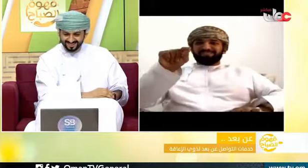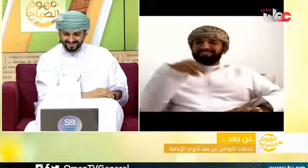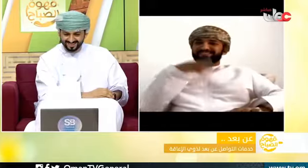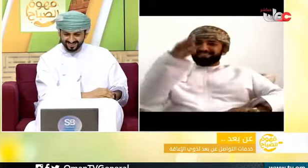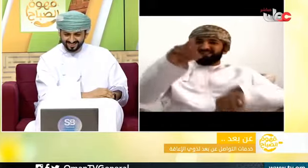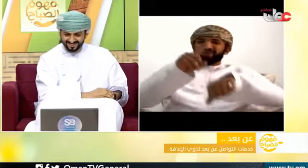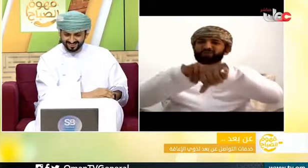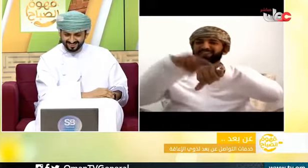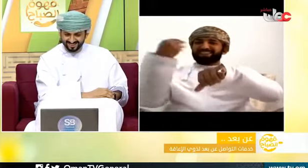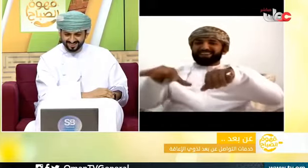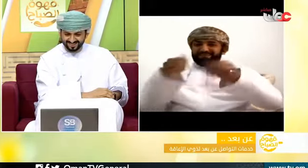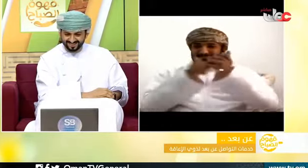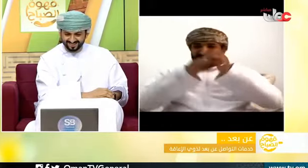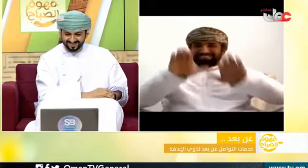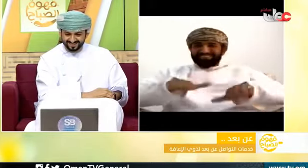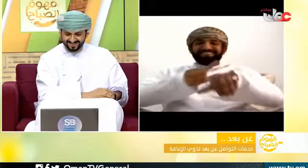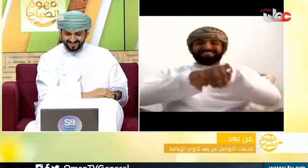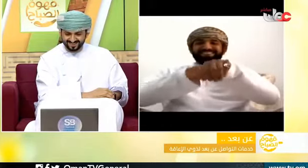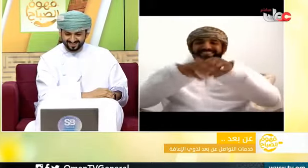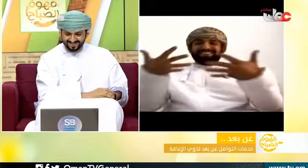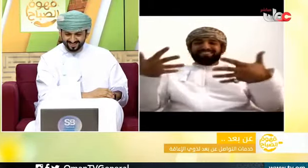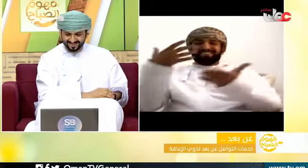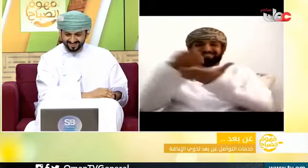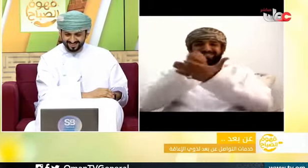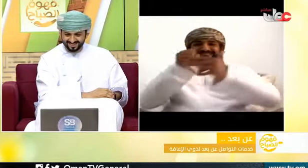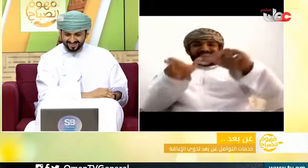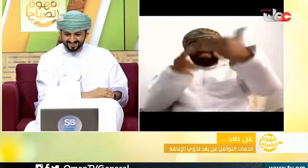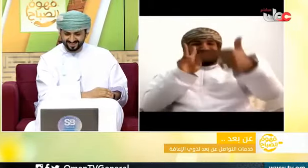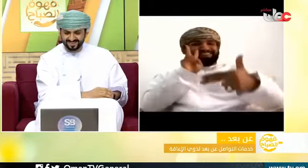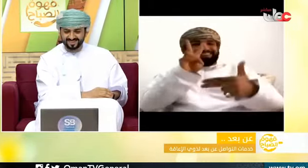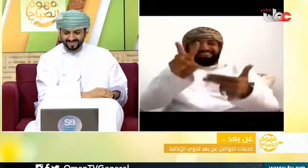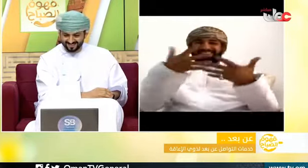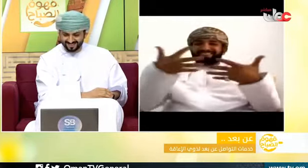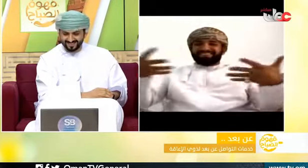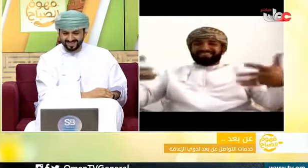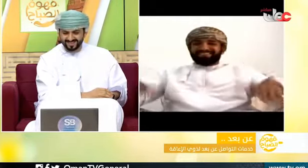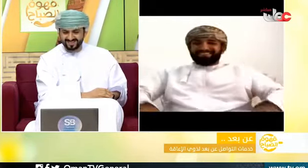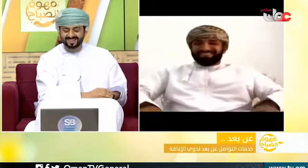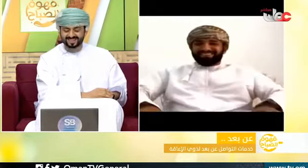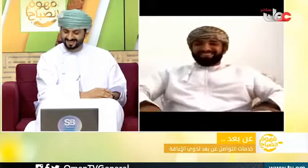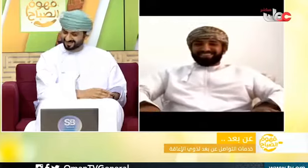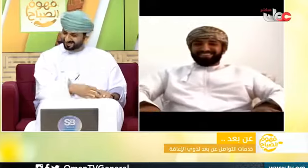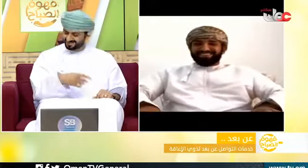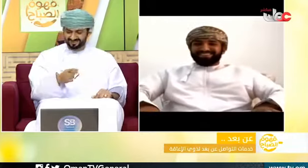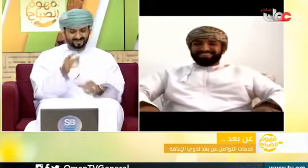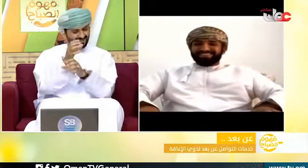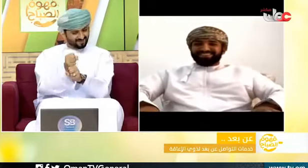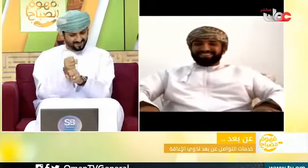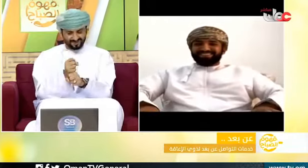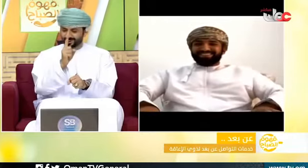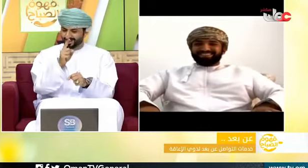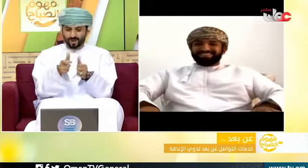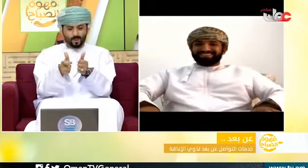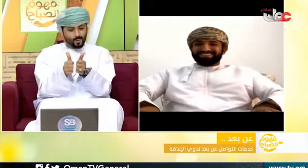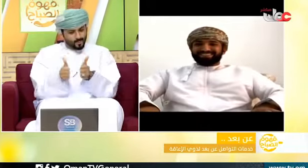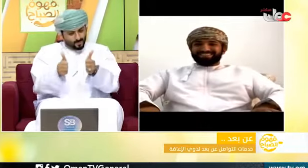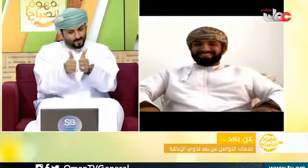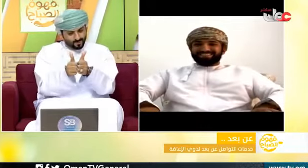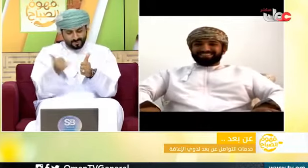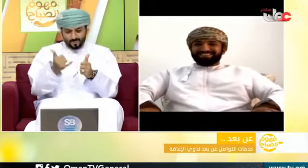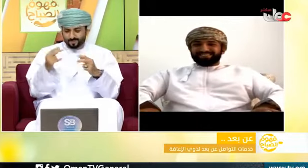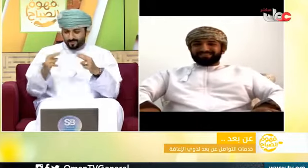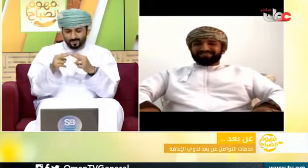لله جدا سعيد، يعني هو وصولي إلى التلفاز كان ربما تكون في زحمة السير وغيره، ولكن عن طريق البعد. ممتاز